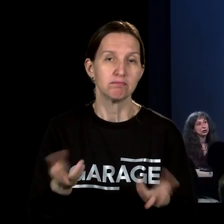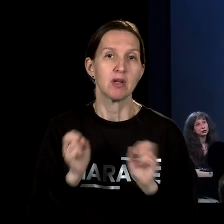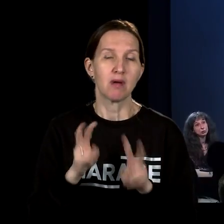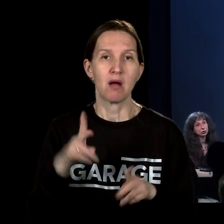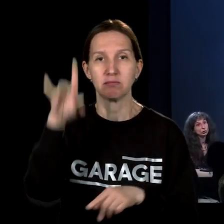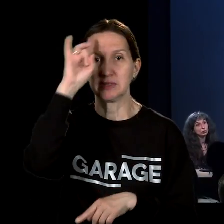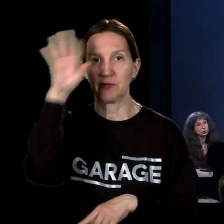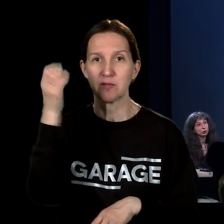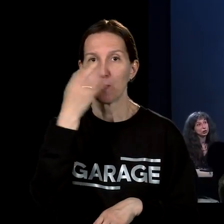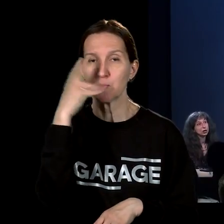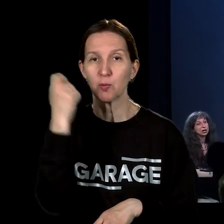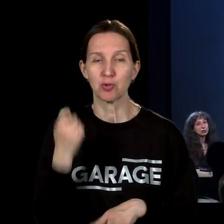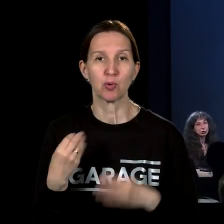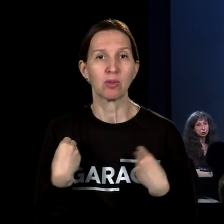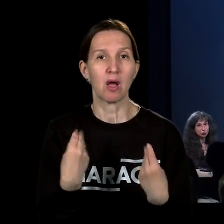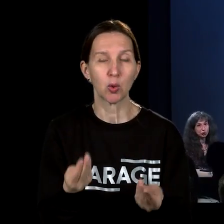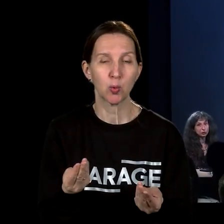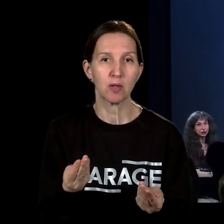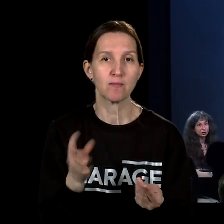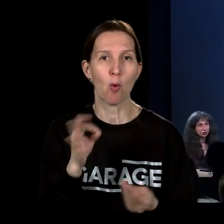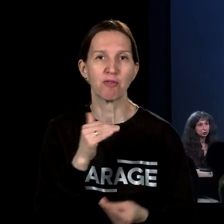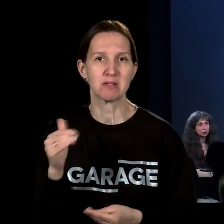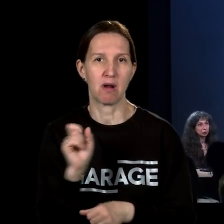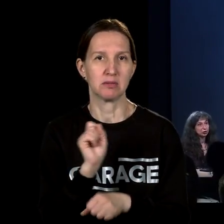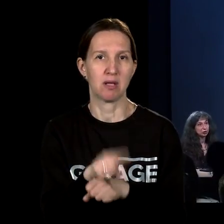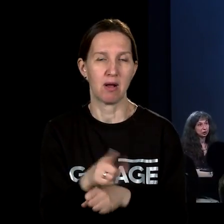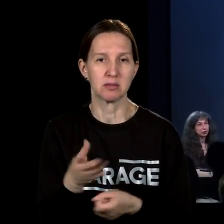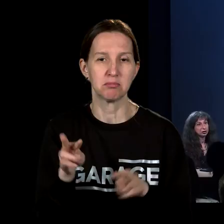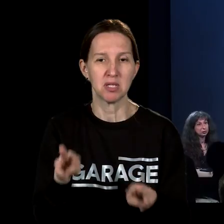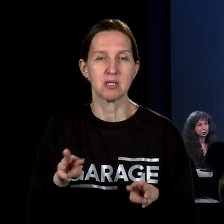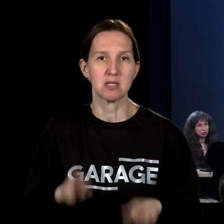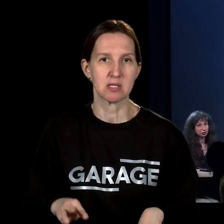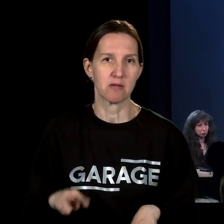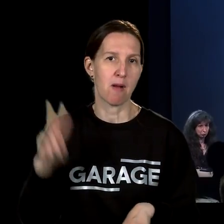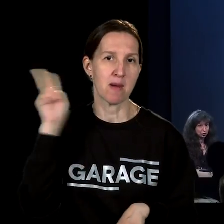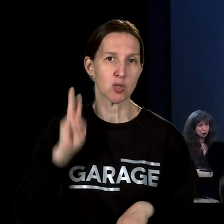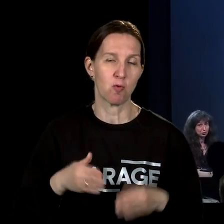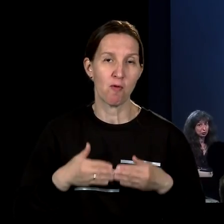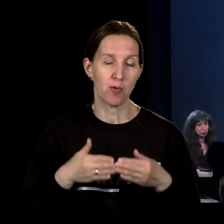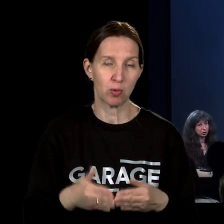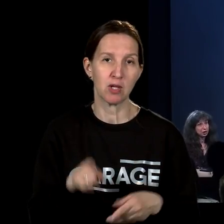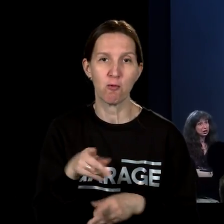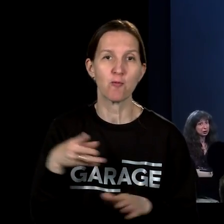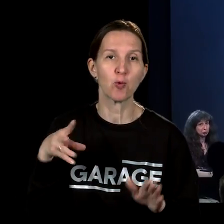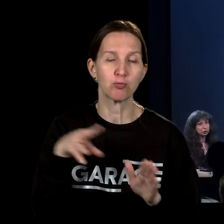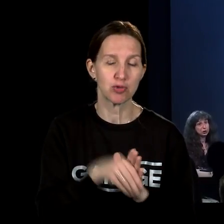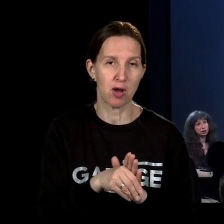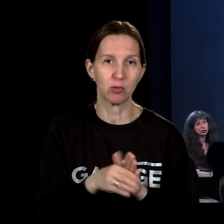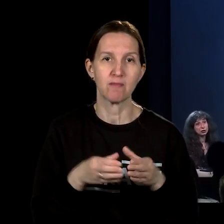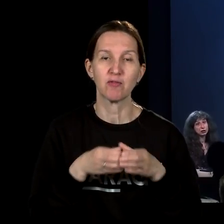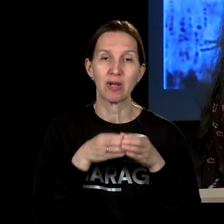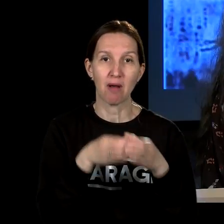от Министерства морского флота. Его включают в делегацию, которая должна запечатлеть художников, которые